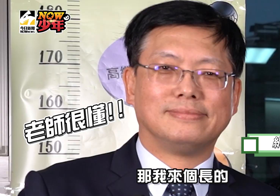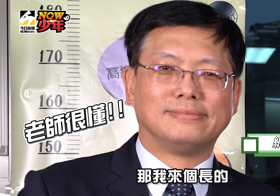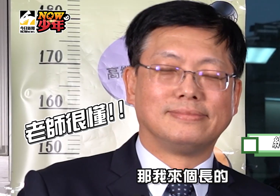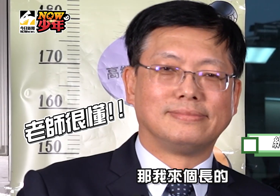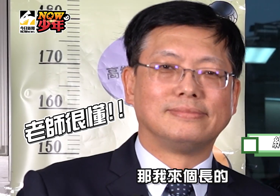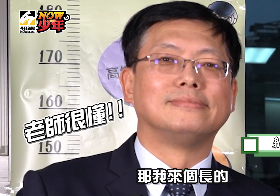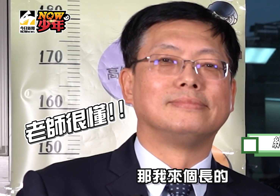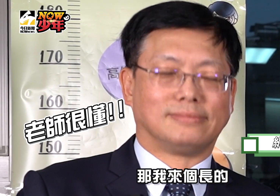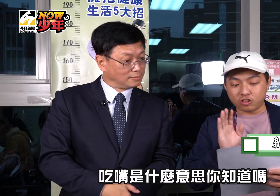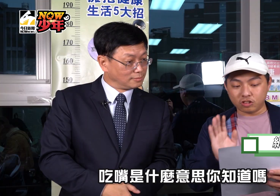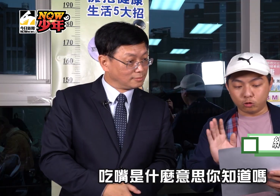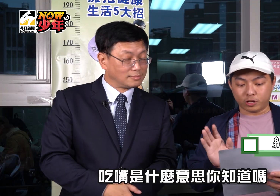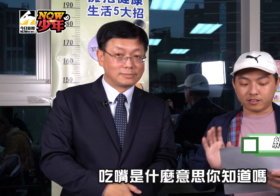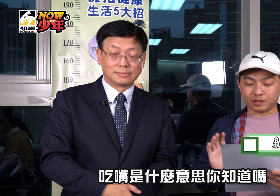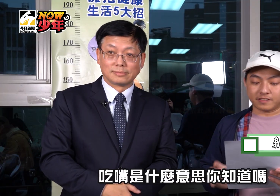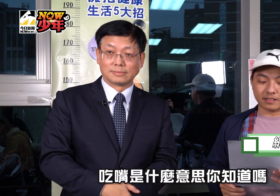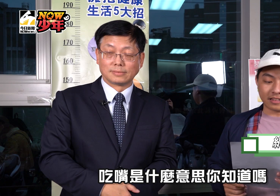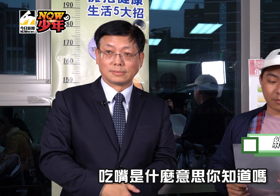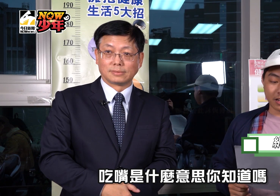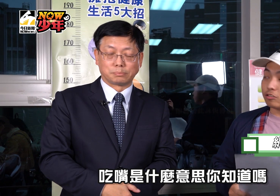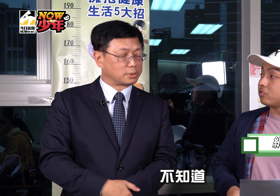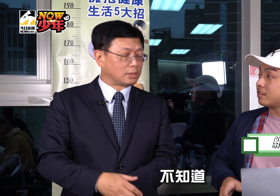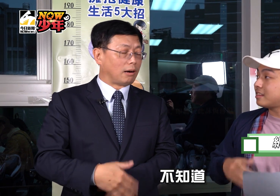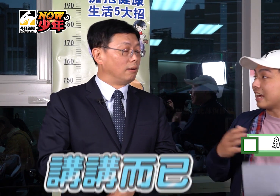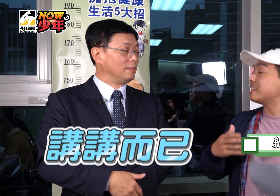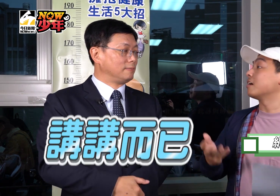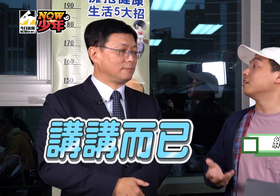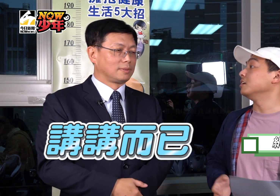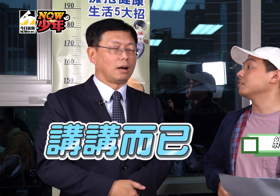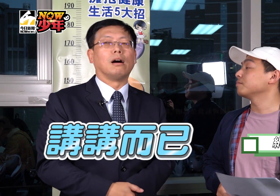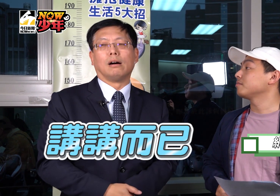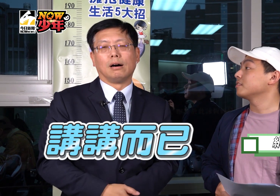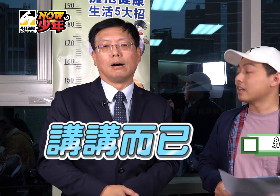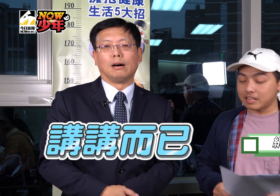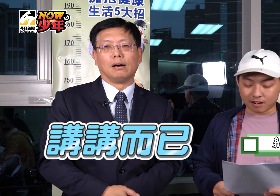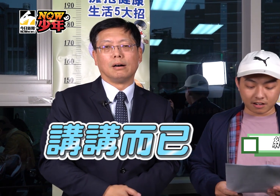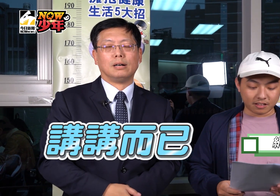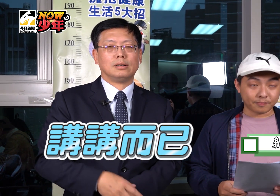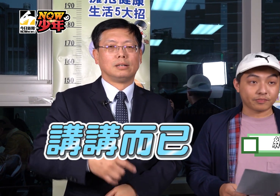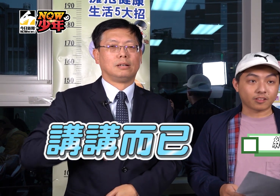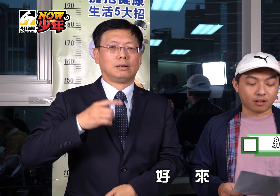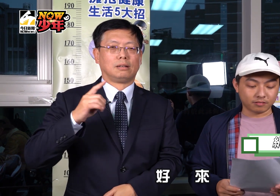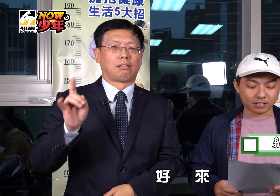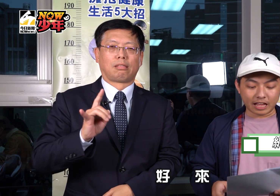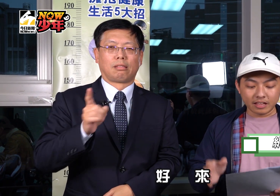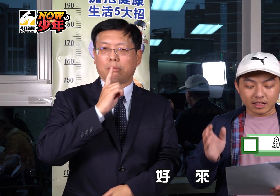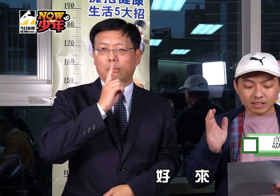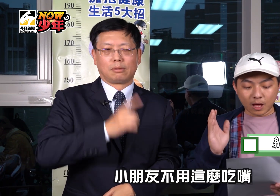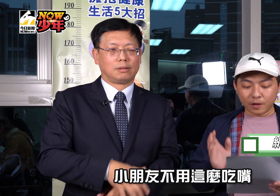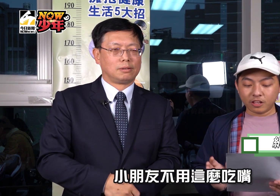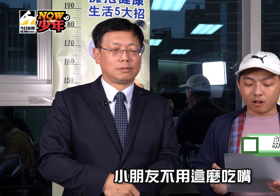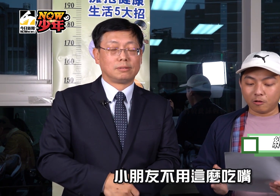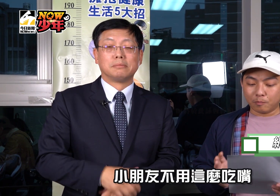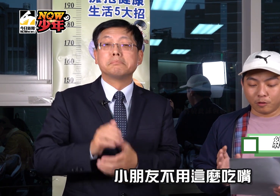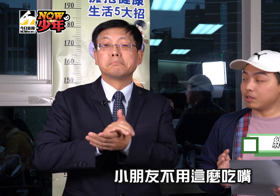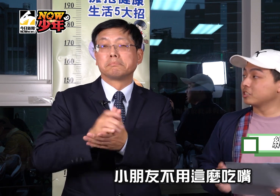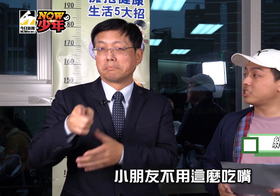来一个长的，吃嘴是什么意思？你知道吗？ 不知道。 讲而已。 讲 而已。好，来，小朋友不用这么吃